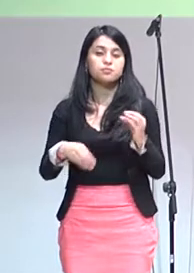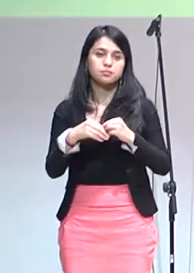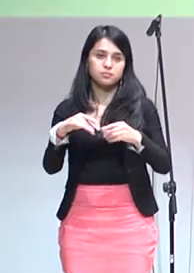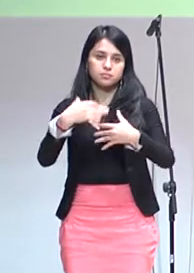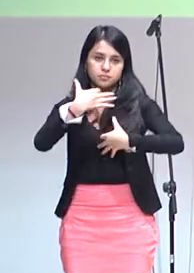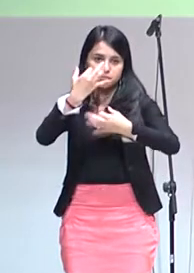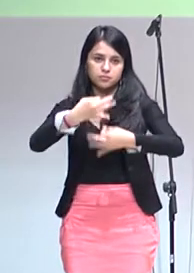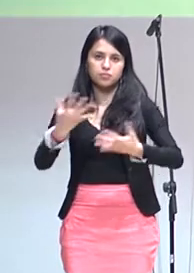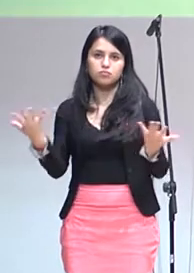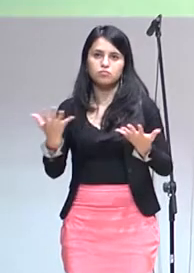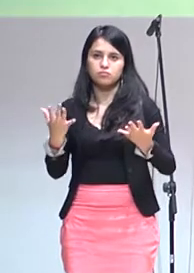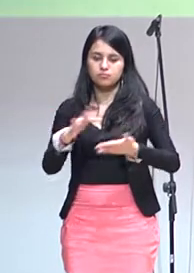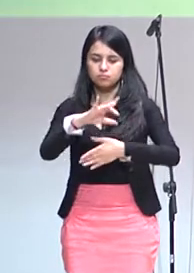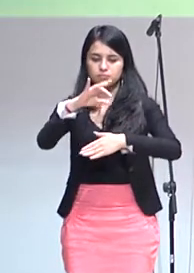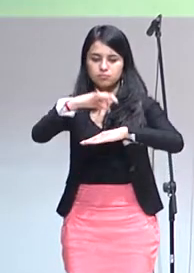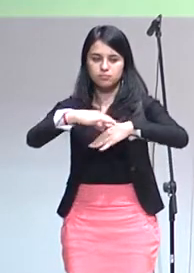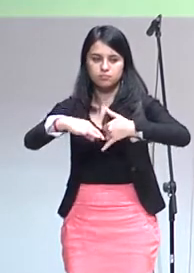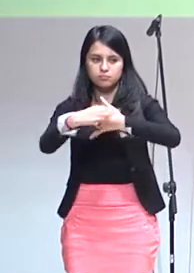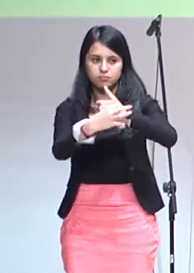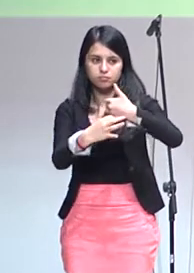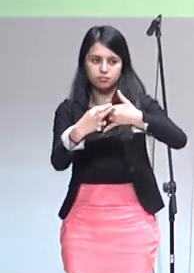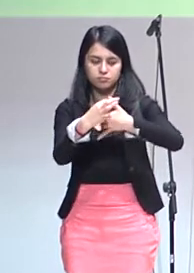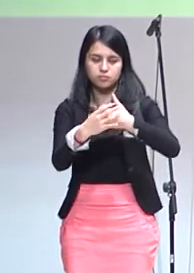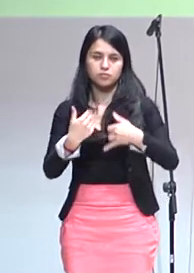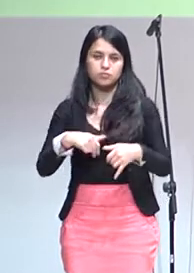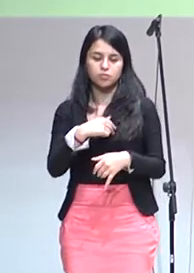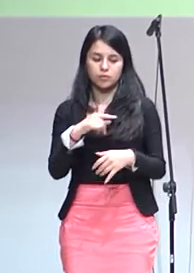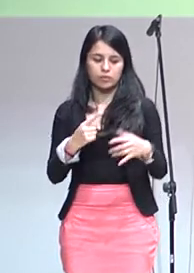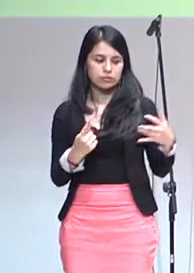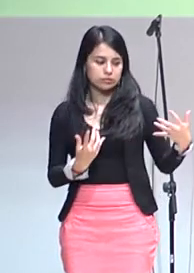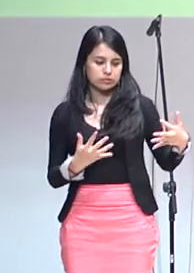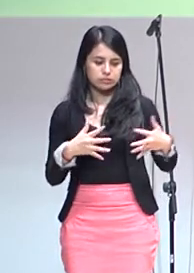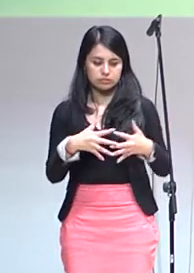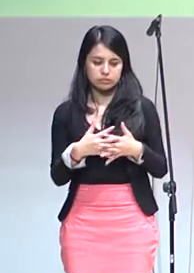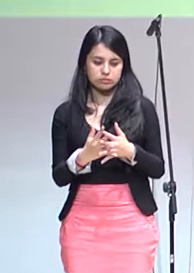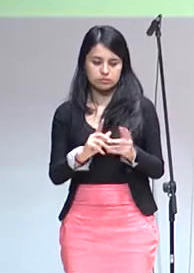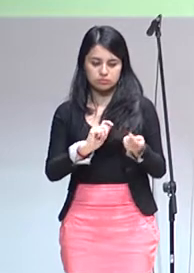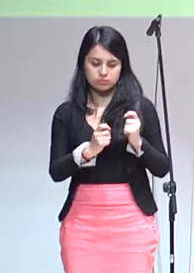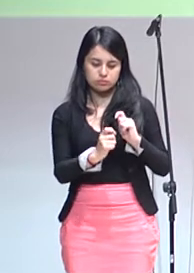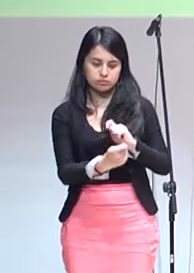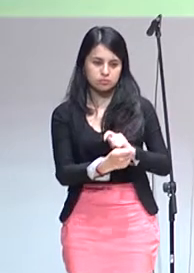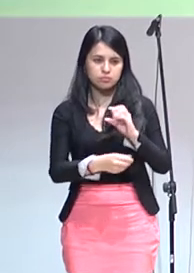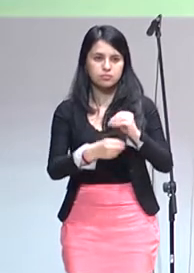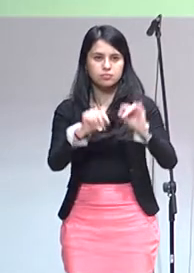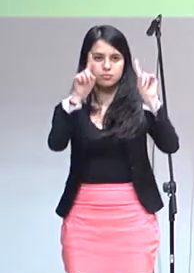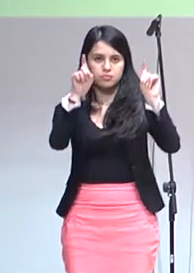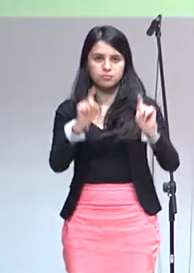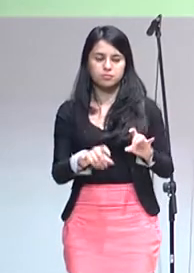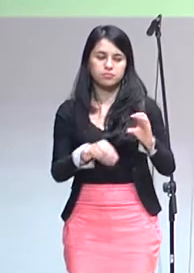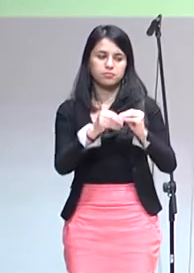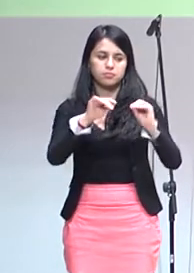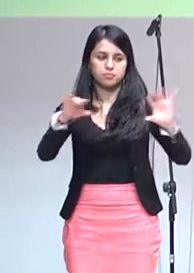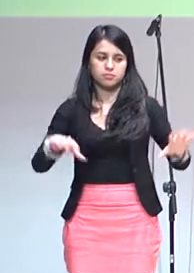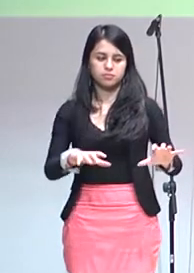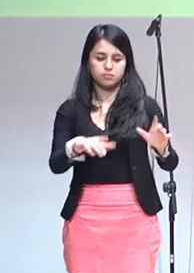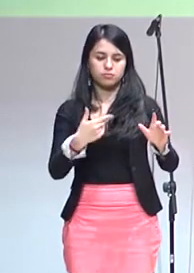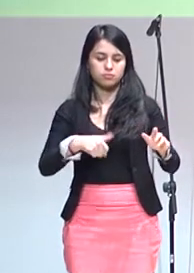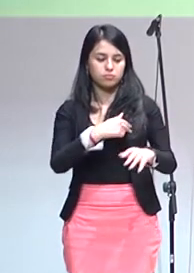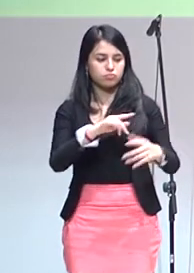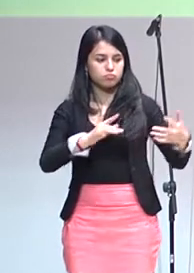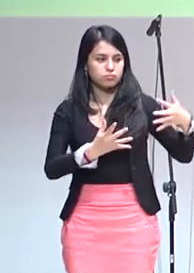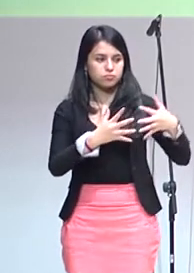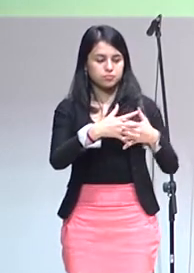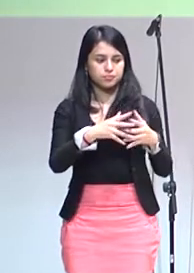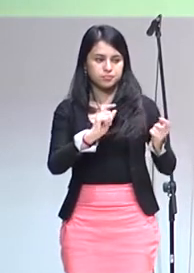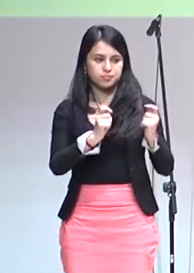geográfica de la comunidad. Entonces nos dimos el reto de ir ajustando toda la temática, todos los saberes y las actividades como tal.